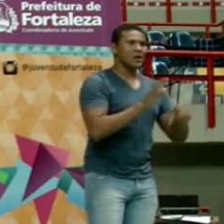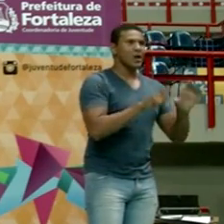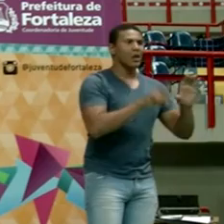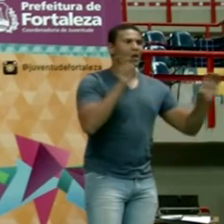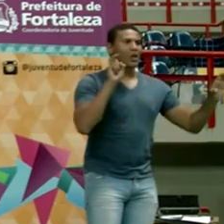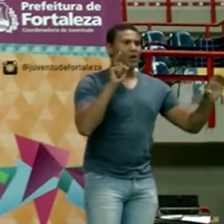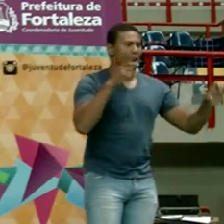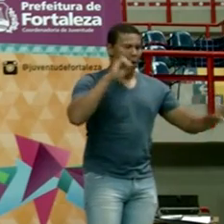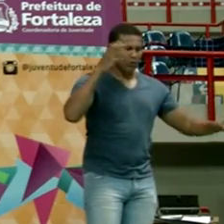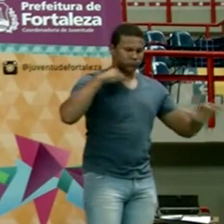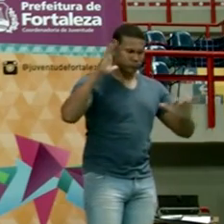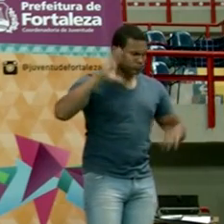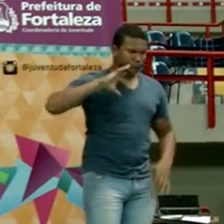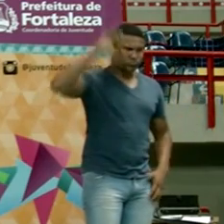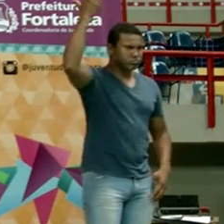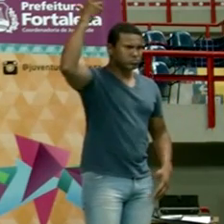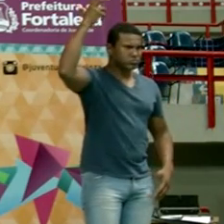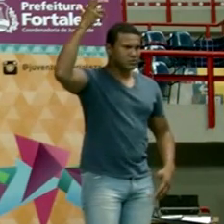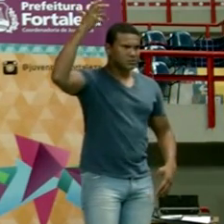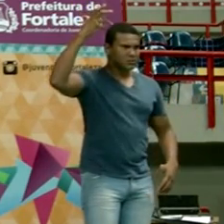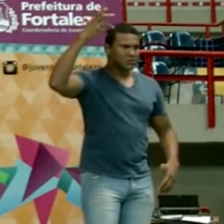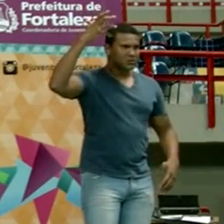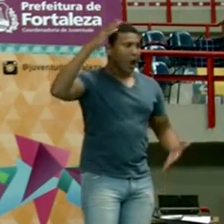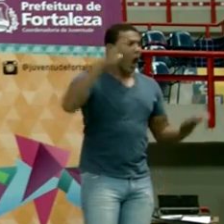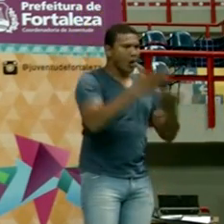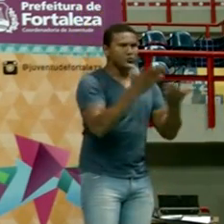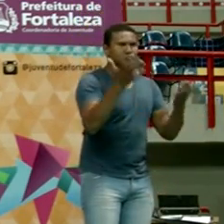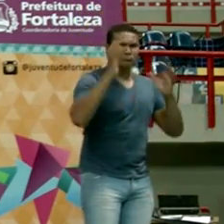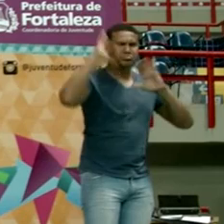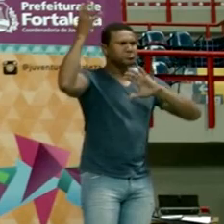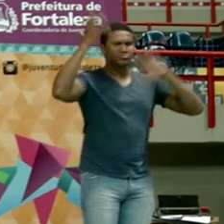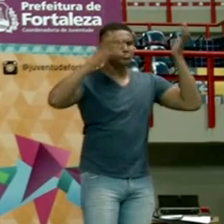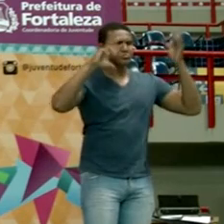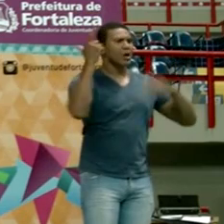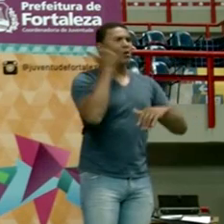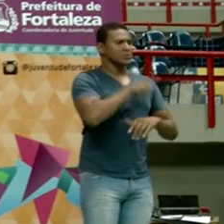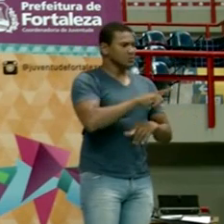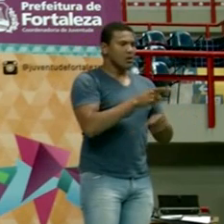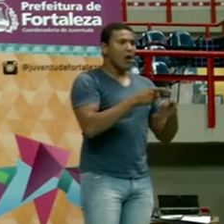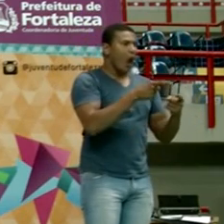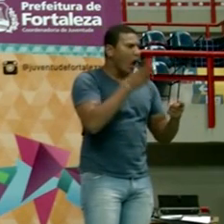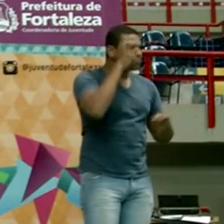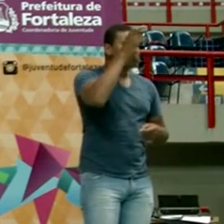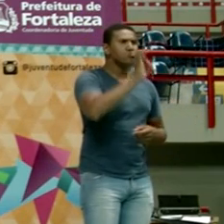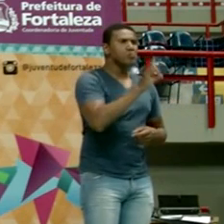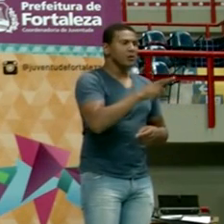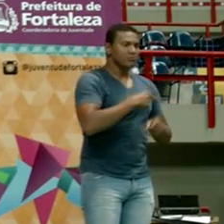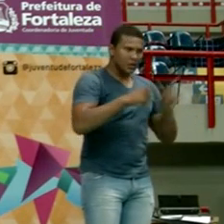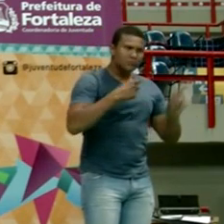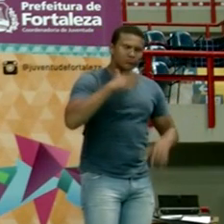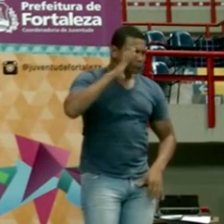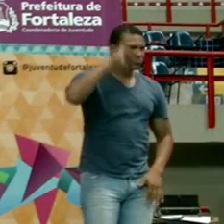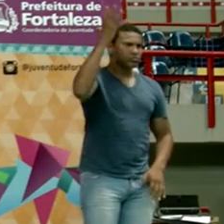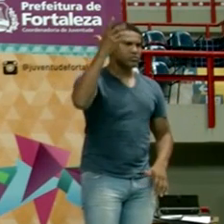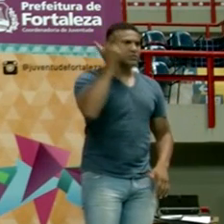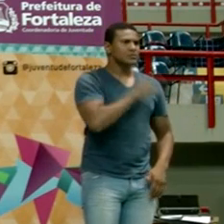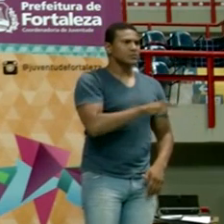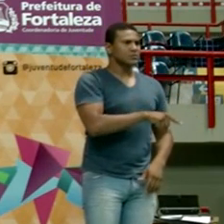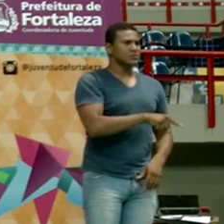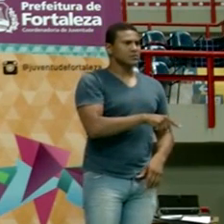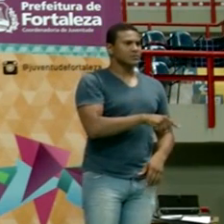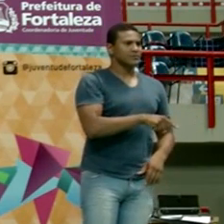querer se revoltar, e muitos se revoltaram mesmo sem estudo. E é bom lembrar que alguns escravos que vieram para o